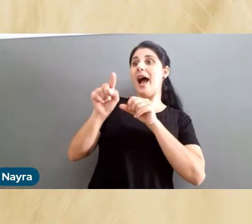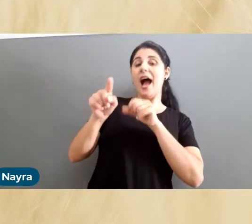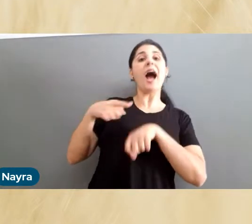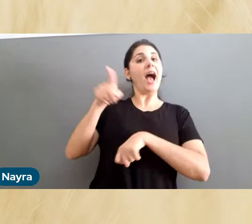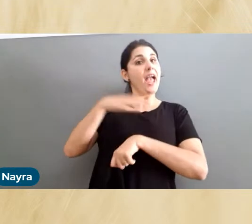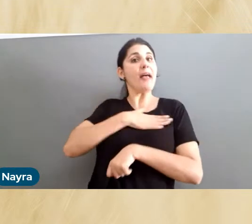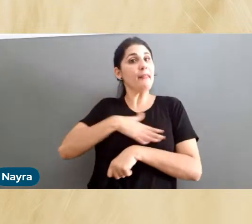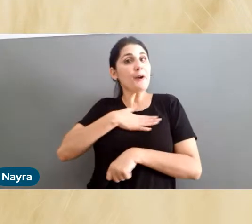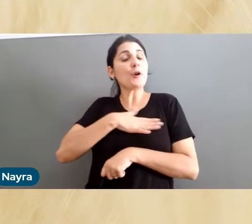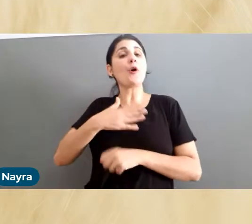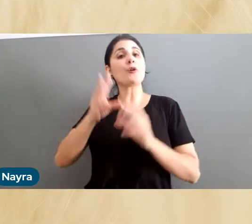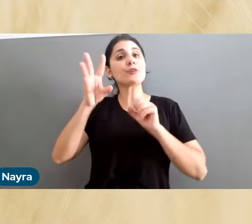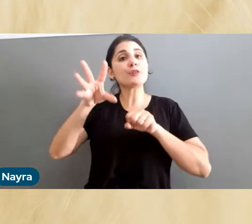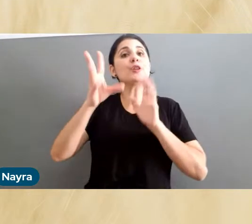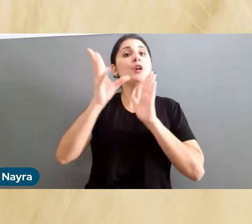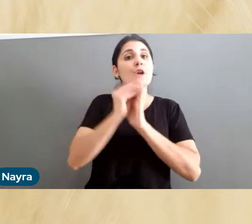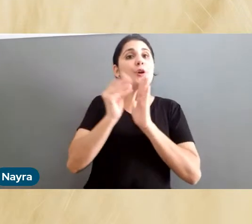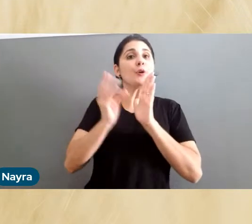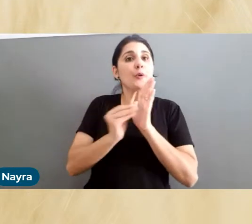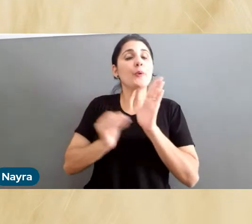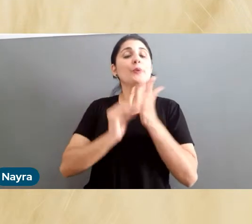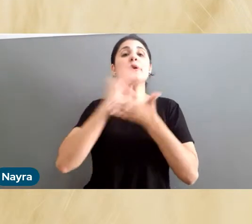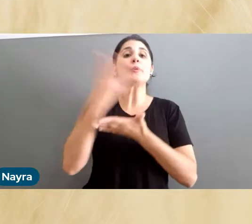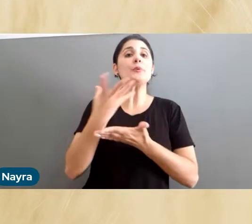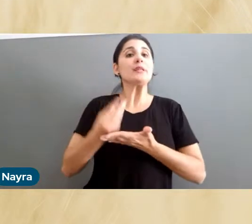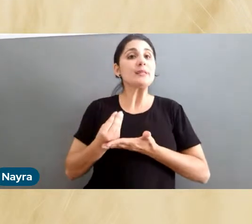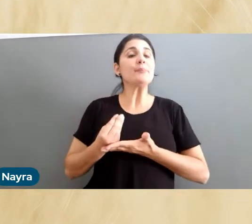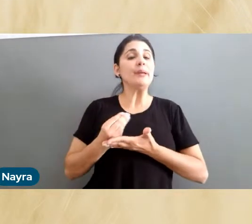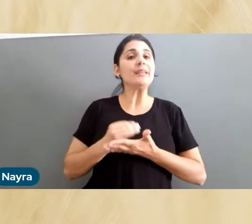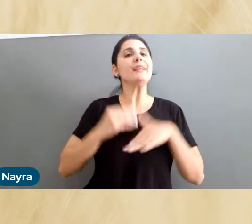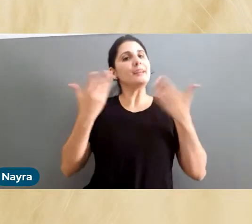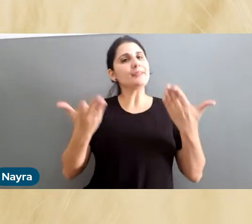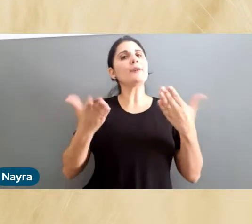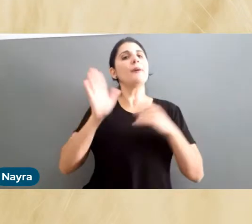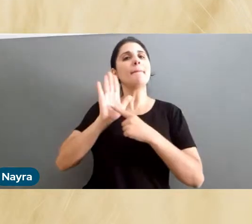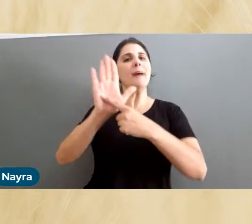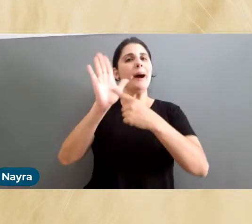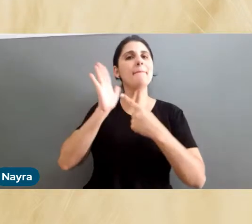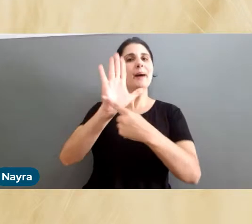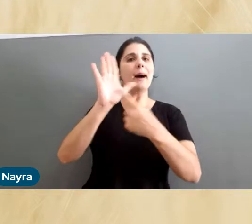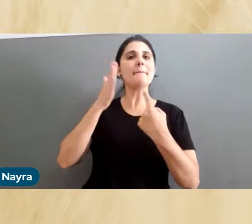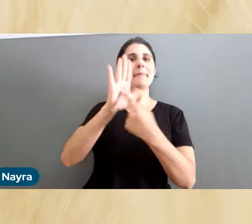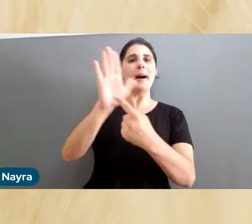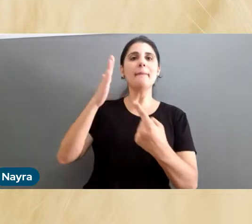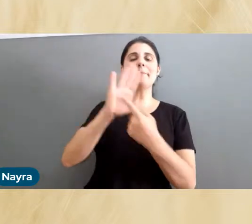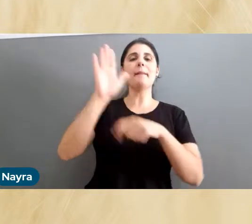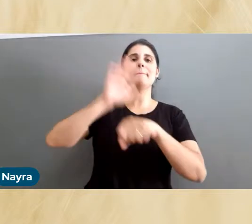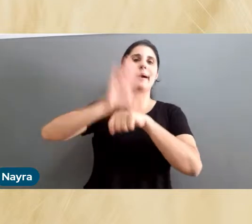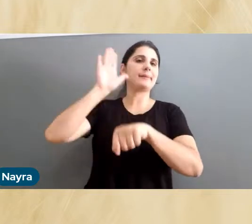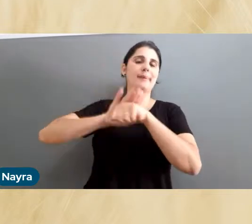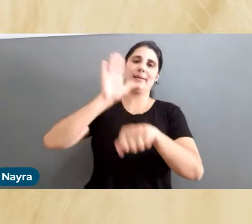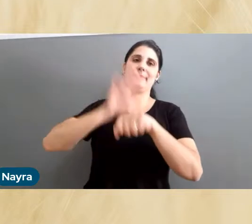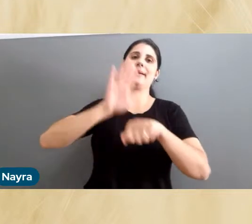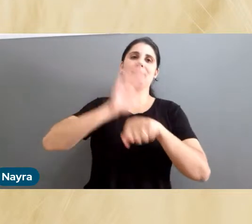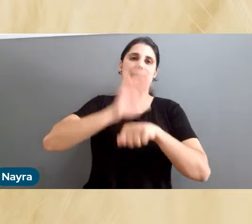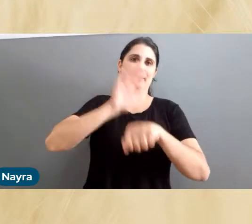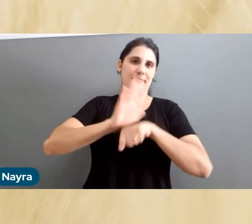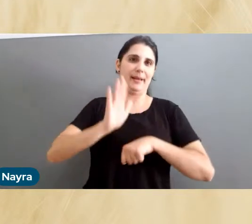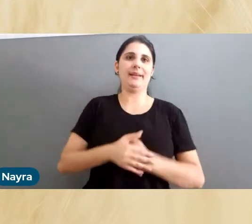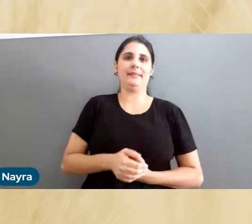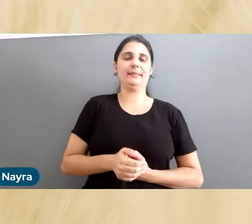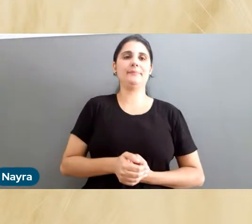essa pessoa gosta desse tipo de coisa. Então, vamos entregar mais desse conteúdo para ela. E outro